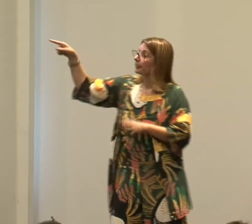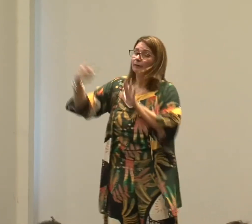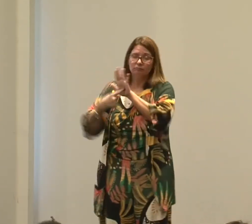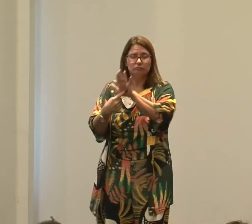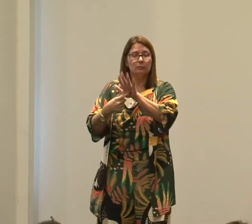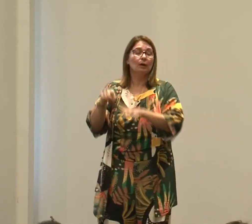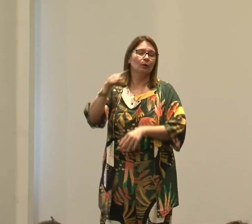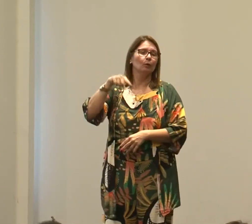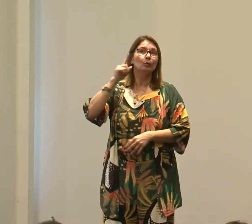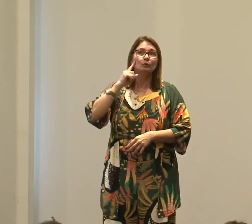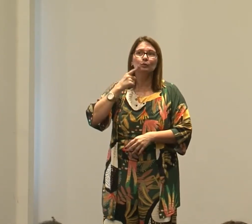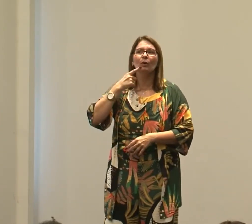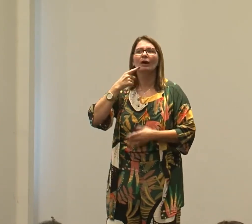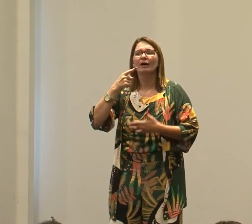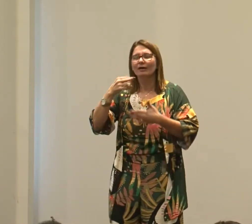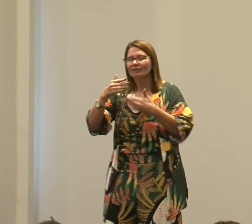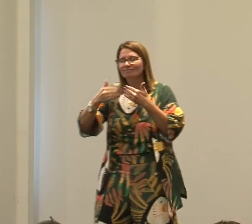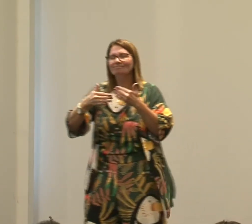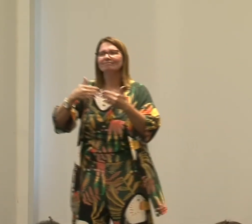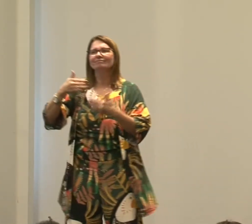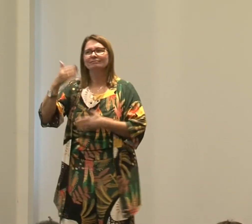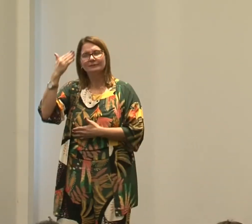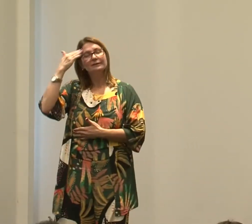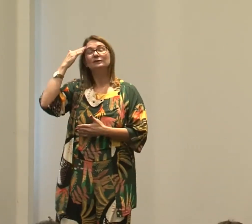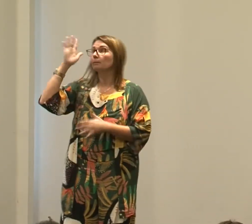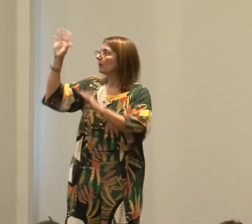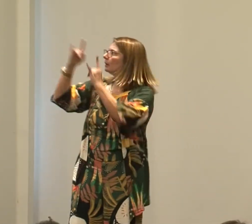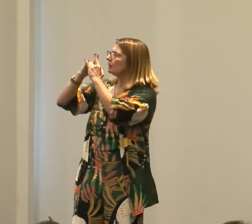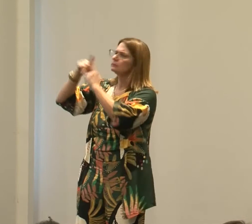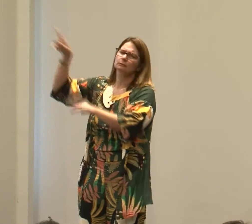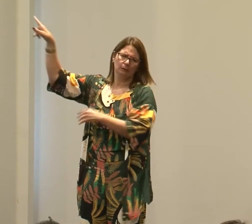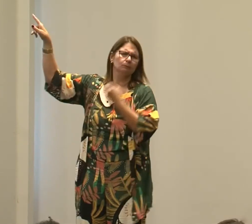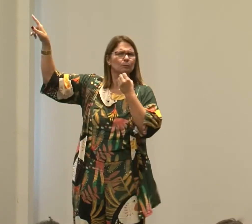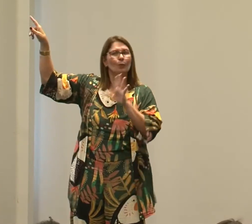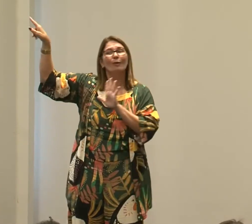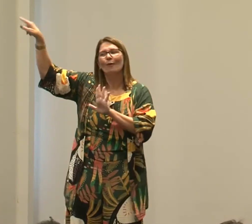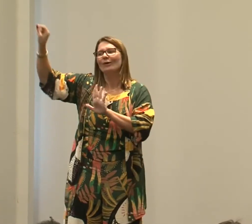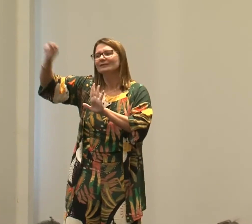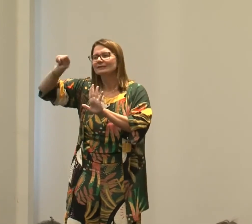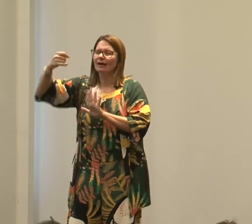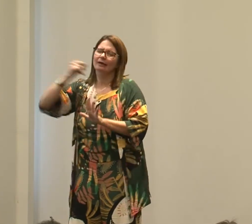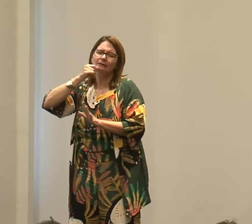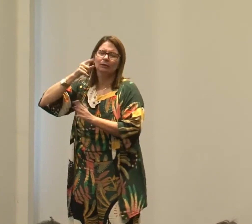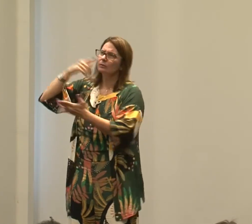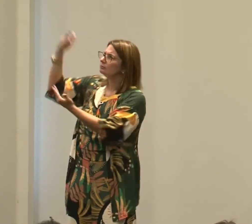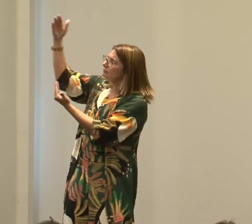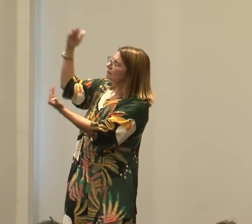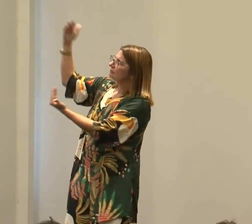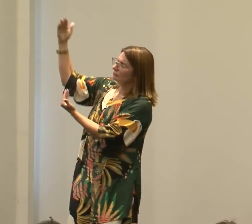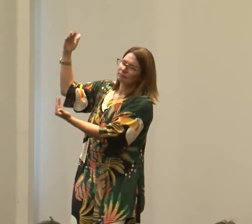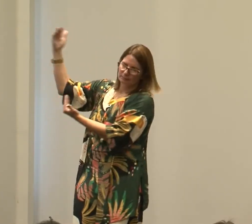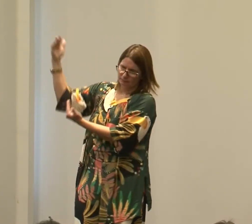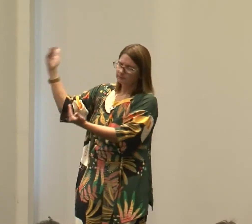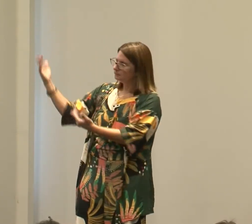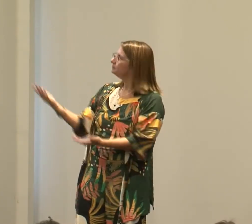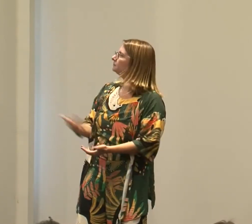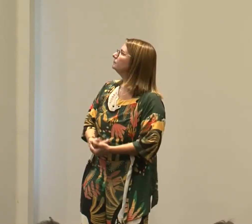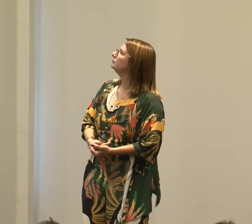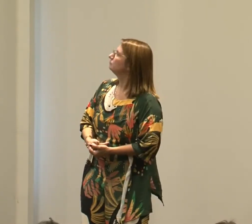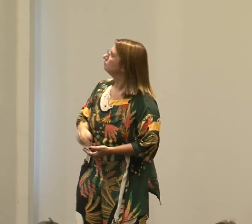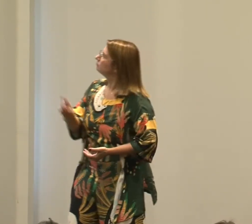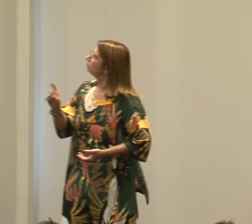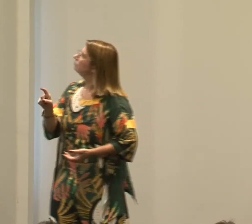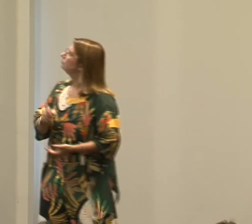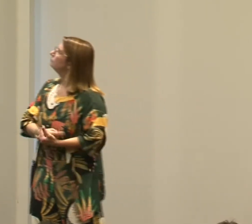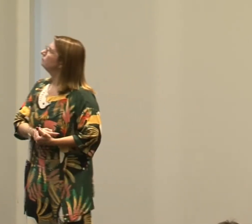Então, é importante esse tipo de pesquisa para que a criança surda se desenvolva. Quando